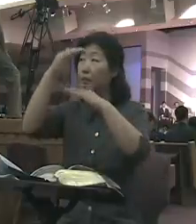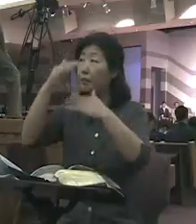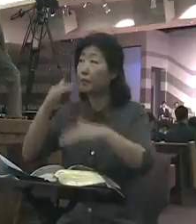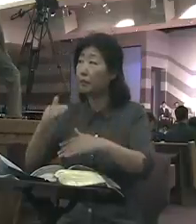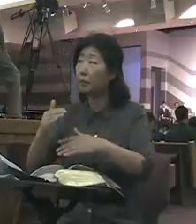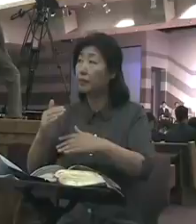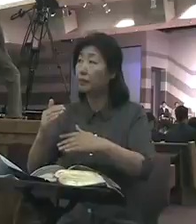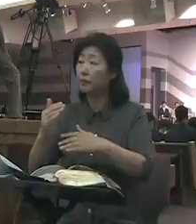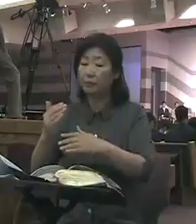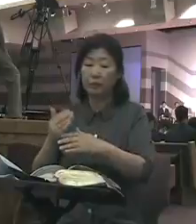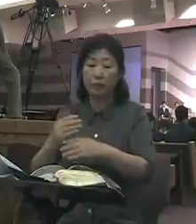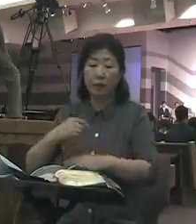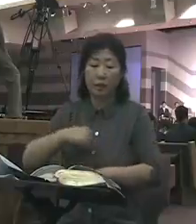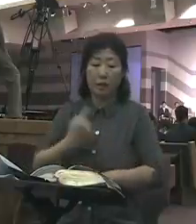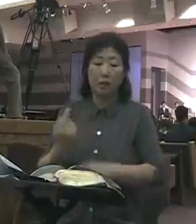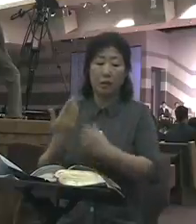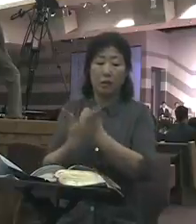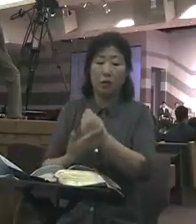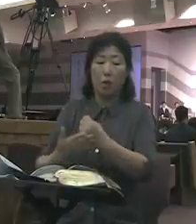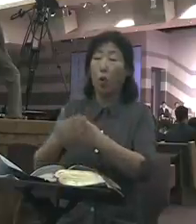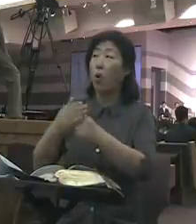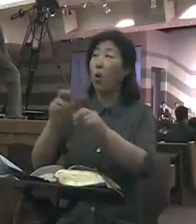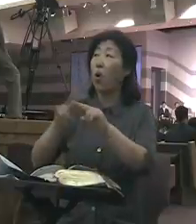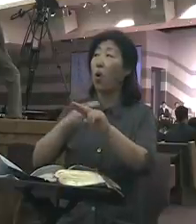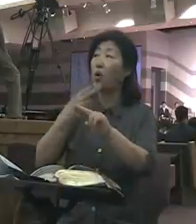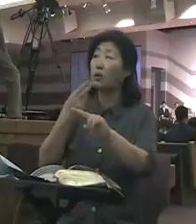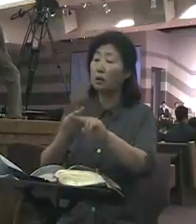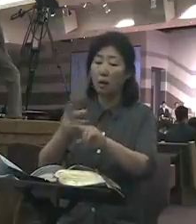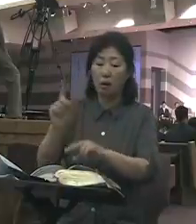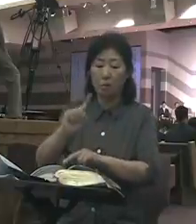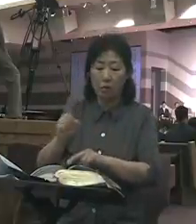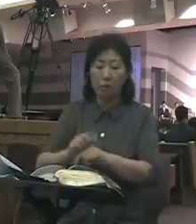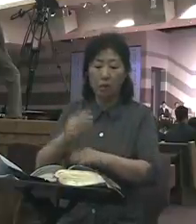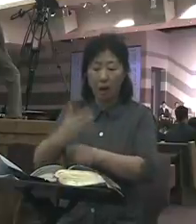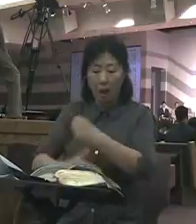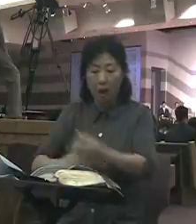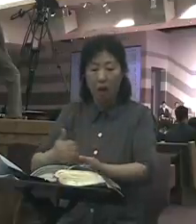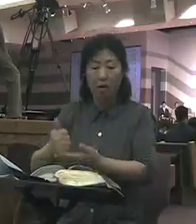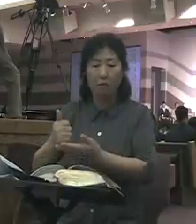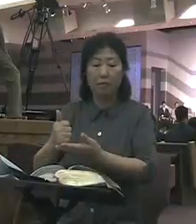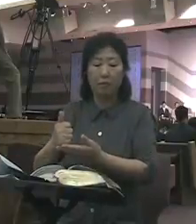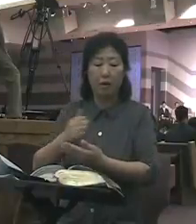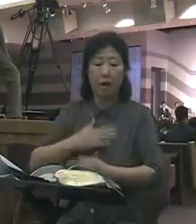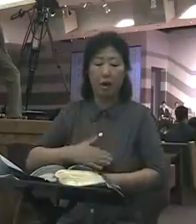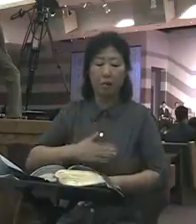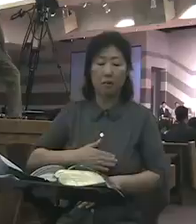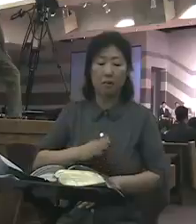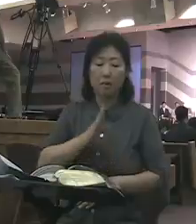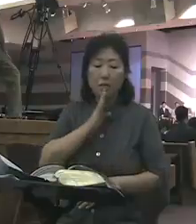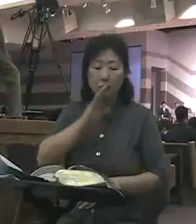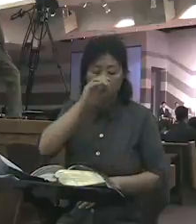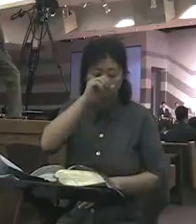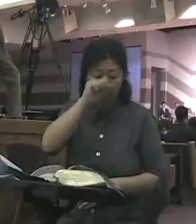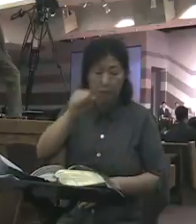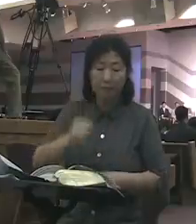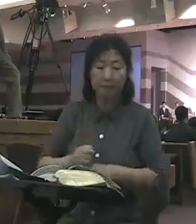자신의 은사가 무엇인지 하나님이 나에게 어떤 은사를 주셨는지 알면 참 좋겠죠. 은사 배치반